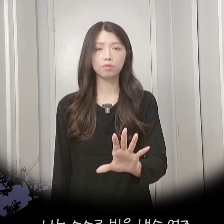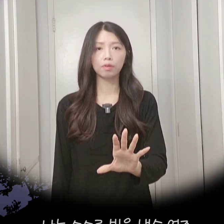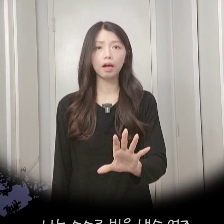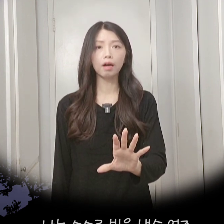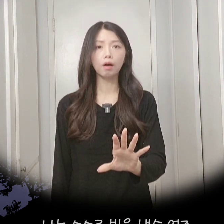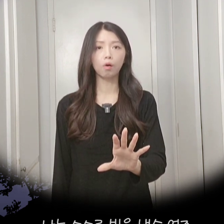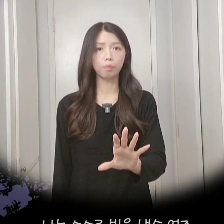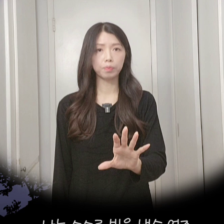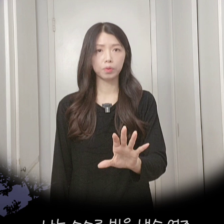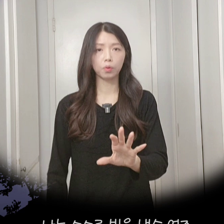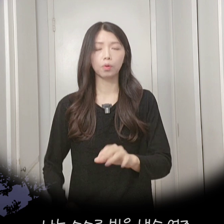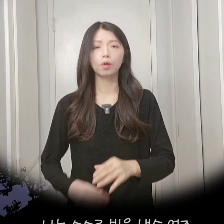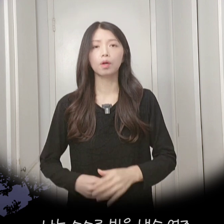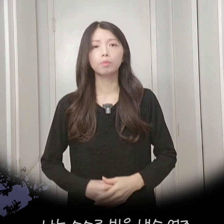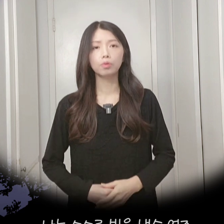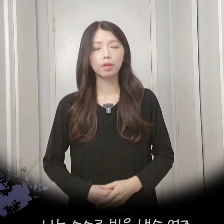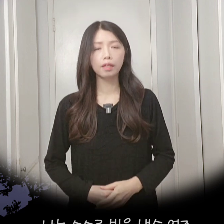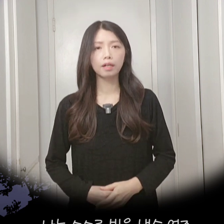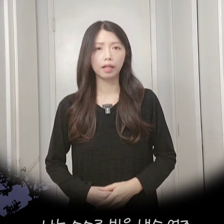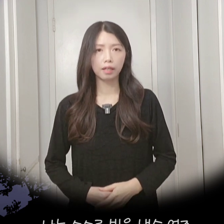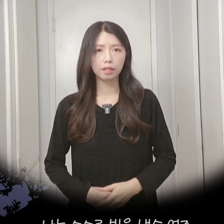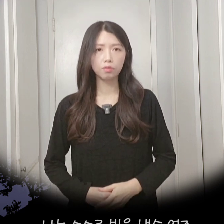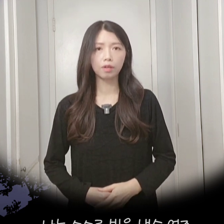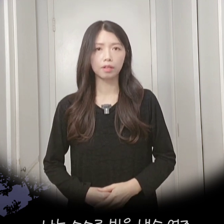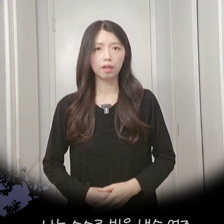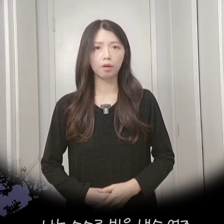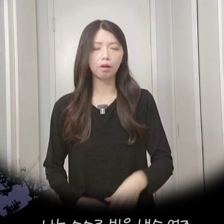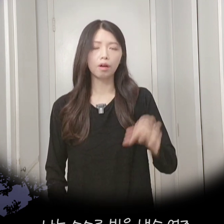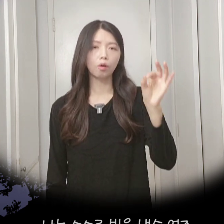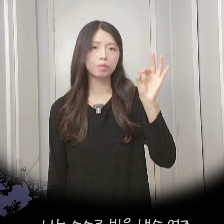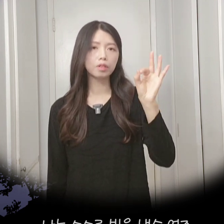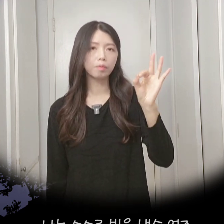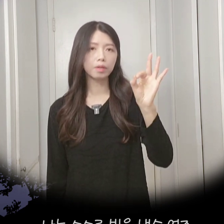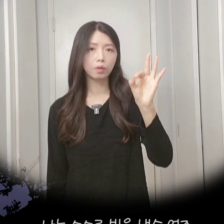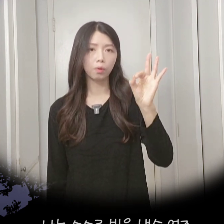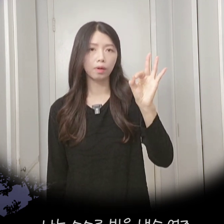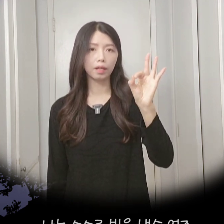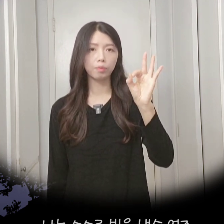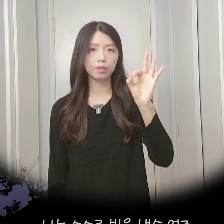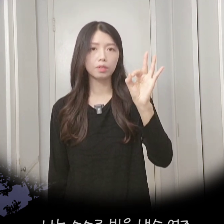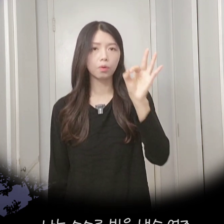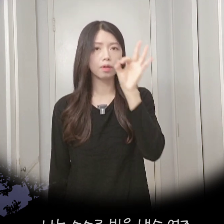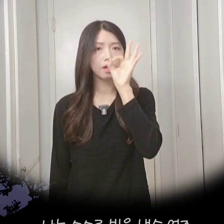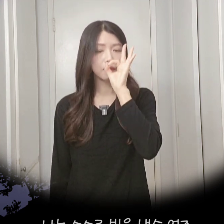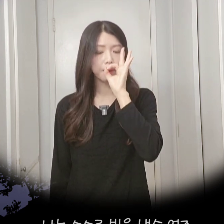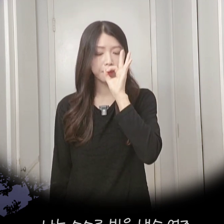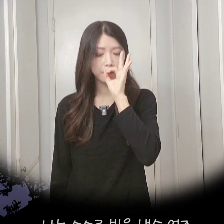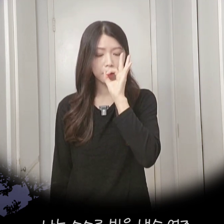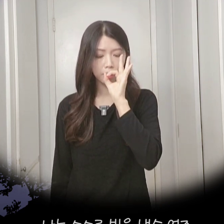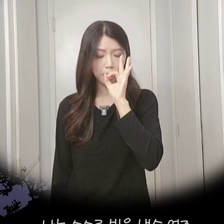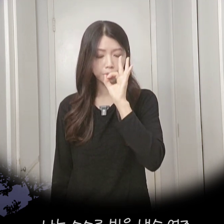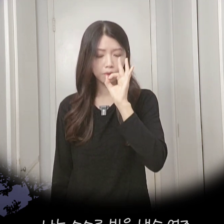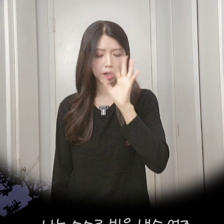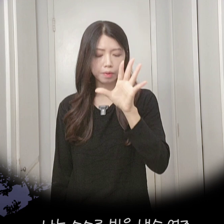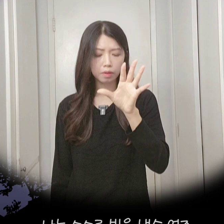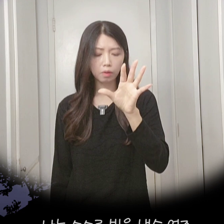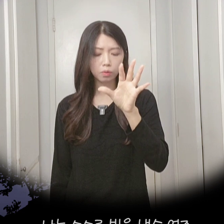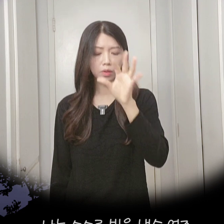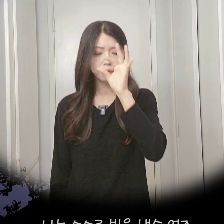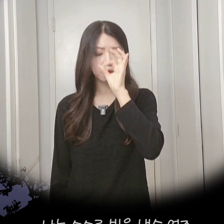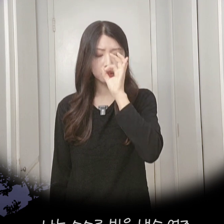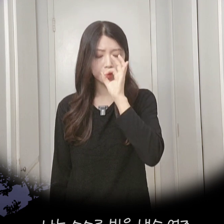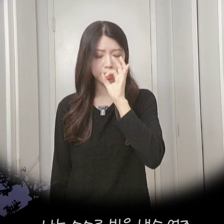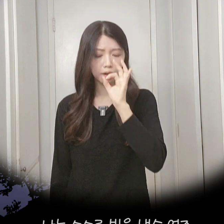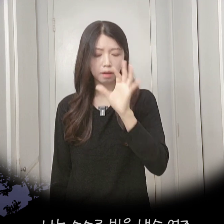낼 수가 없죠. 불가능을 나타내는 수어는요. 엄지검지를 동그랗게 붙인 손을 입 앞에서 앞으로 나가면서